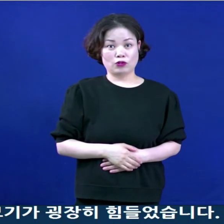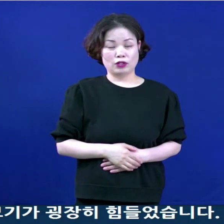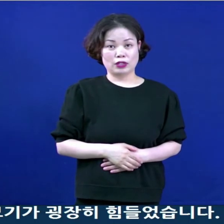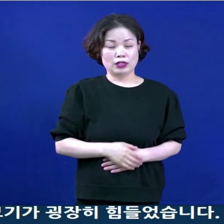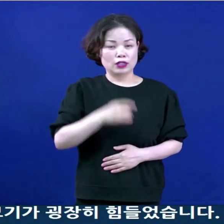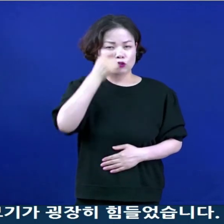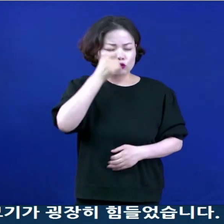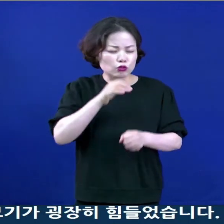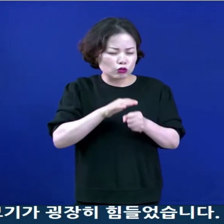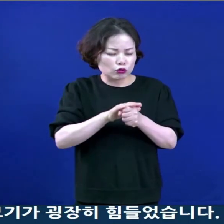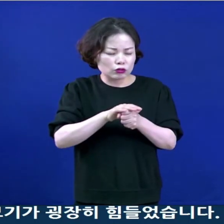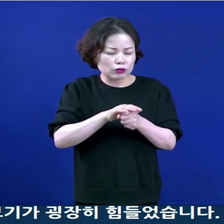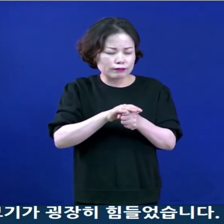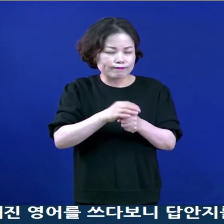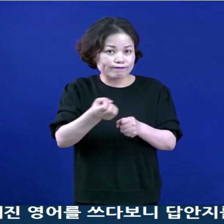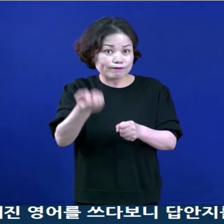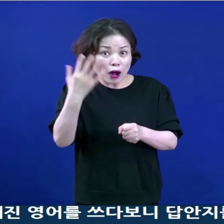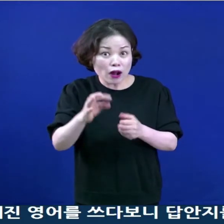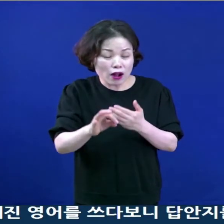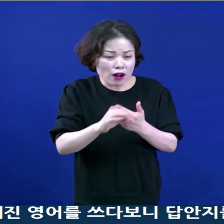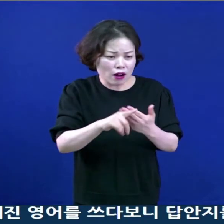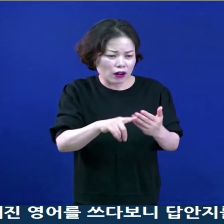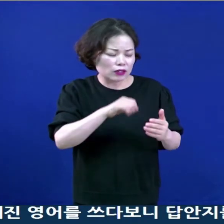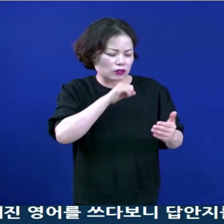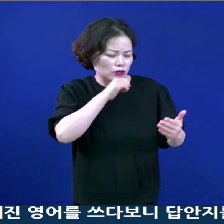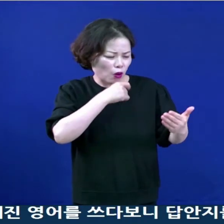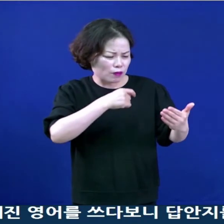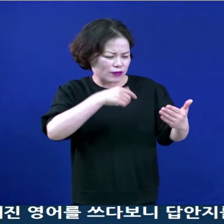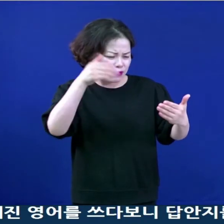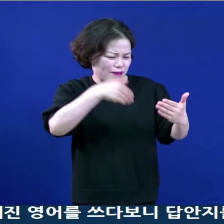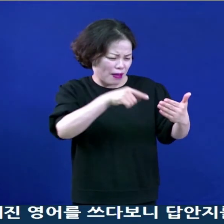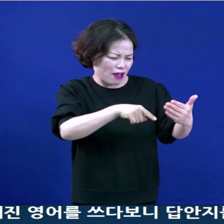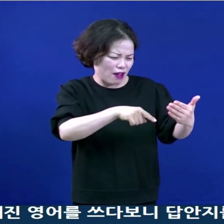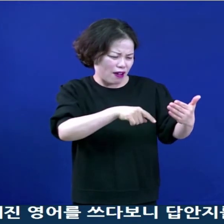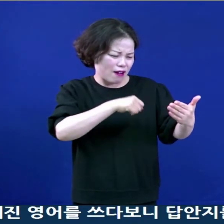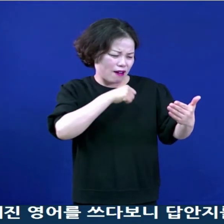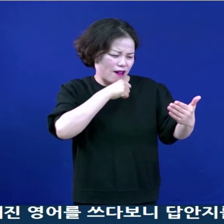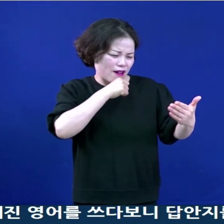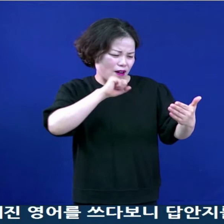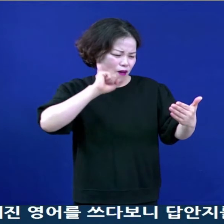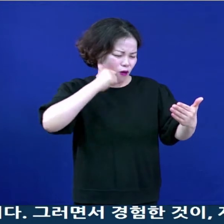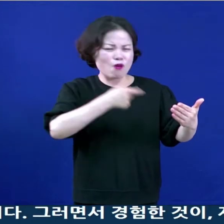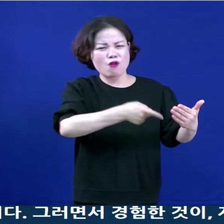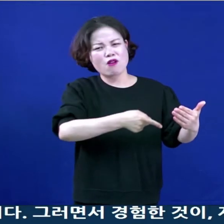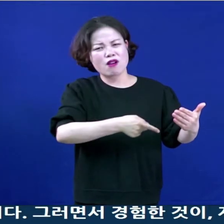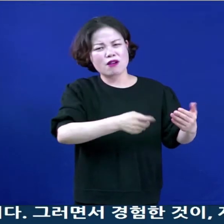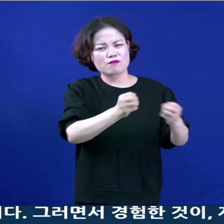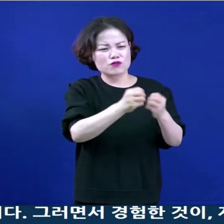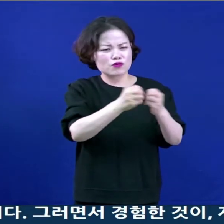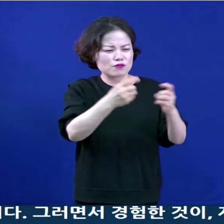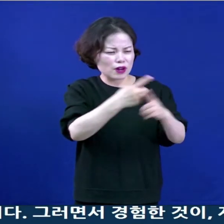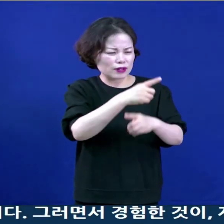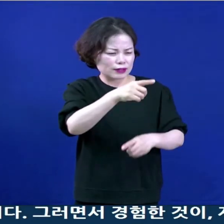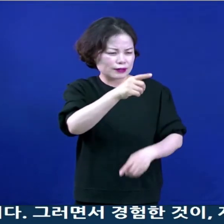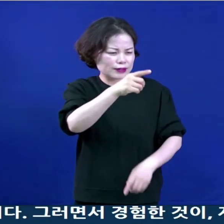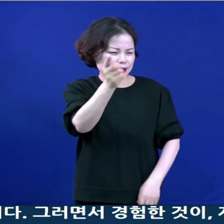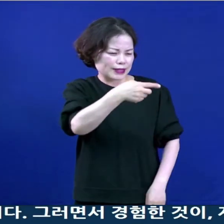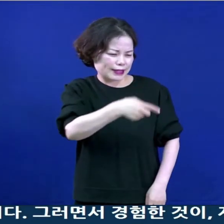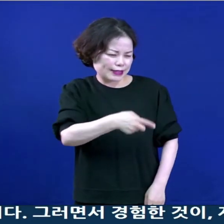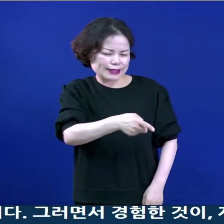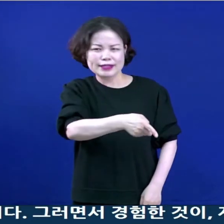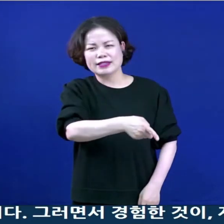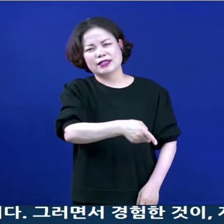근데 긍휼을 싹 잃어버리잖아요. 그러면 점수 깎을 게 얼마나 많은지 몰라요. 문법 하나 틀린 것 갖고도 점수 다 깎을 수